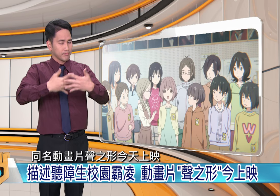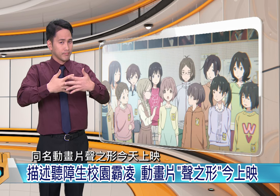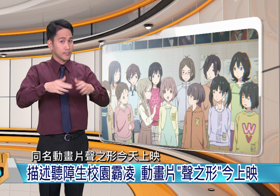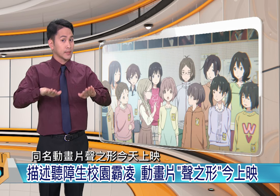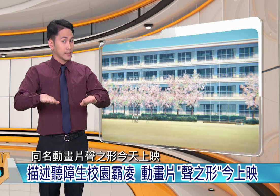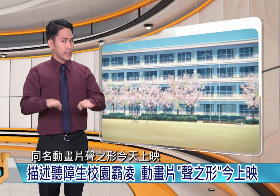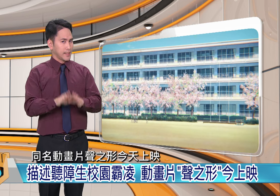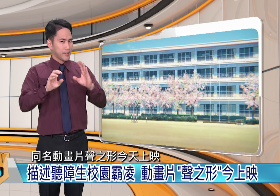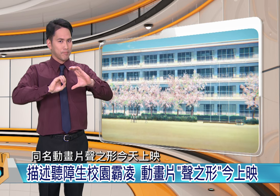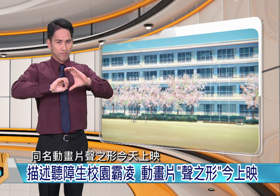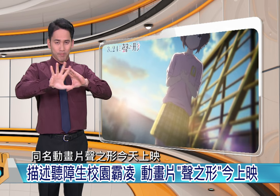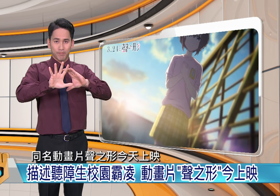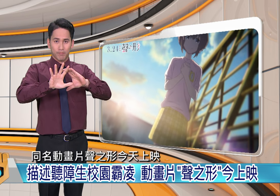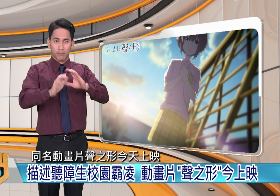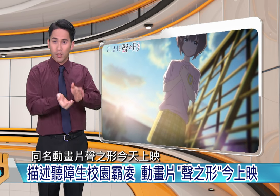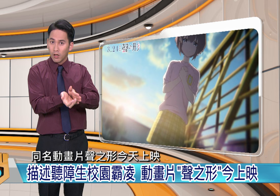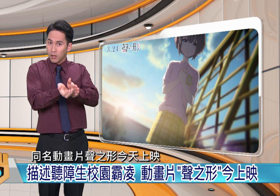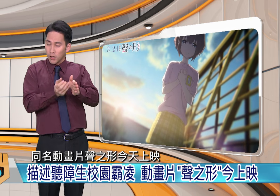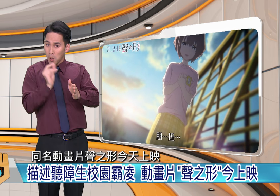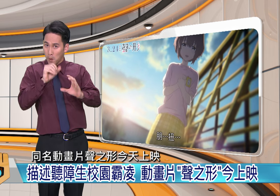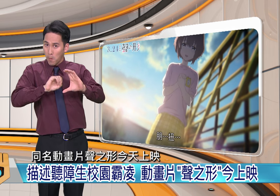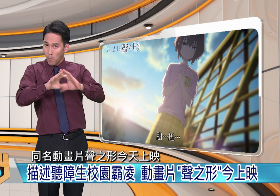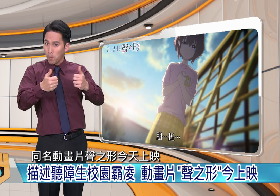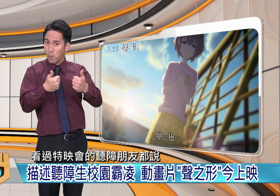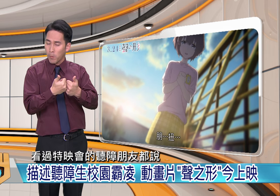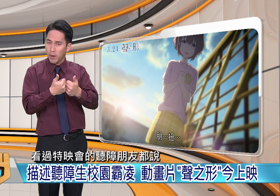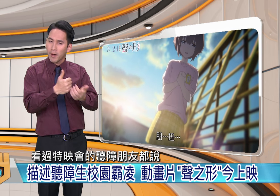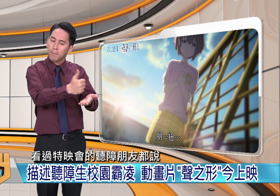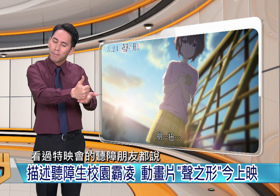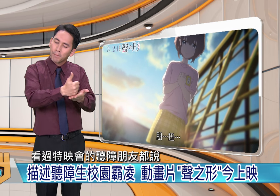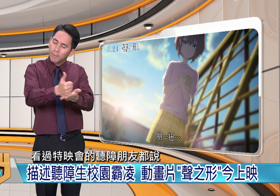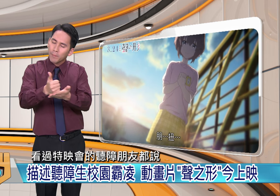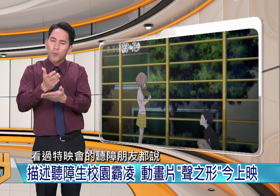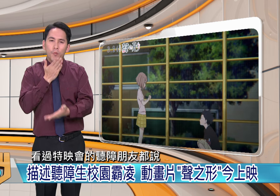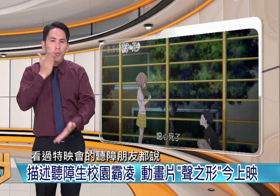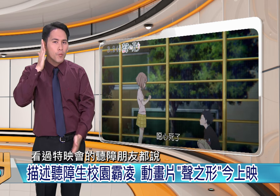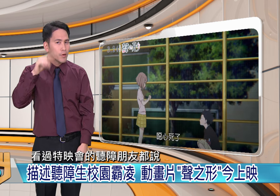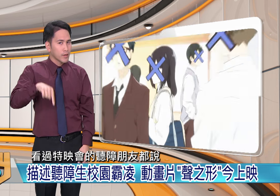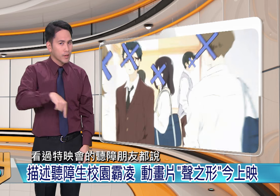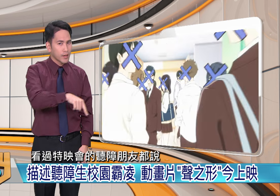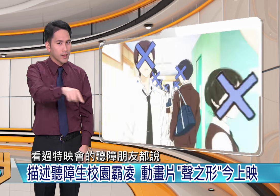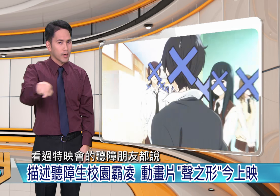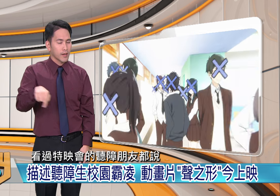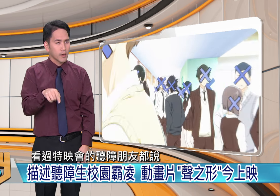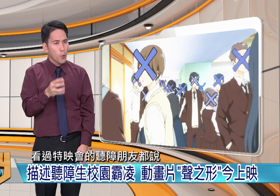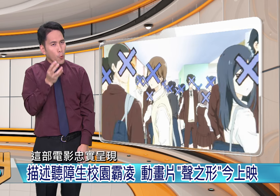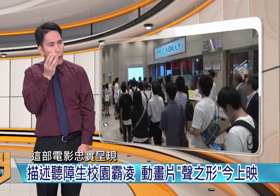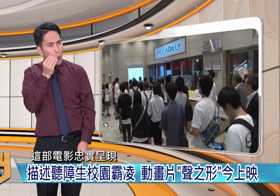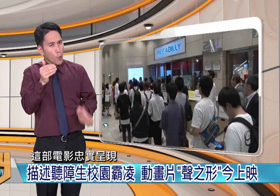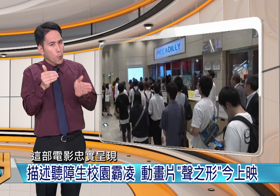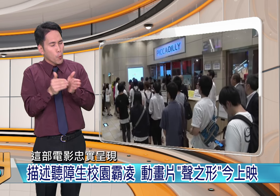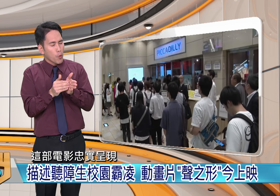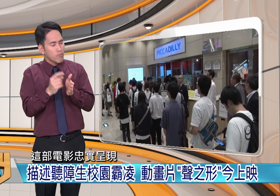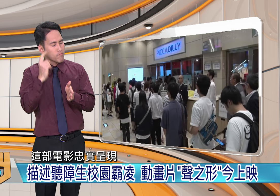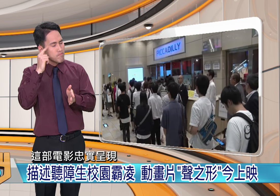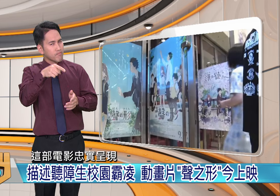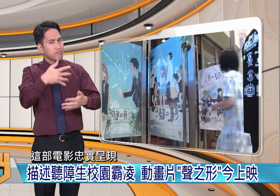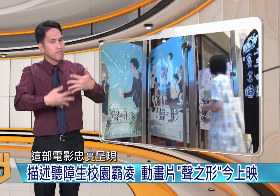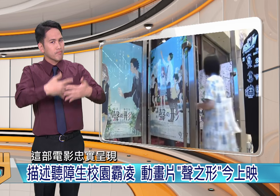生之行》在今天上映了。看过特映会的听障朋友都说，这部电影忠实呈现听